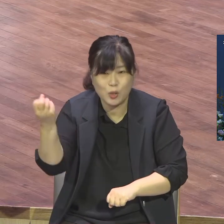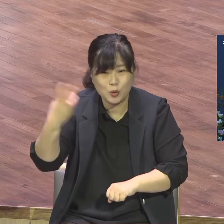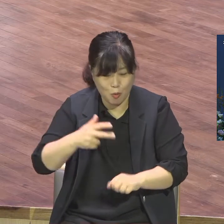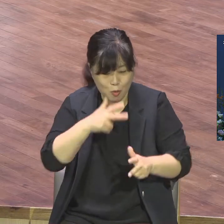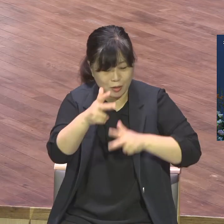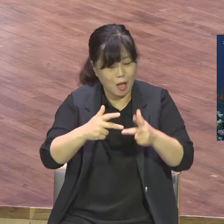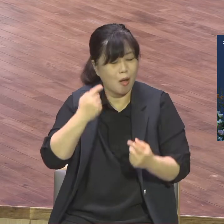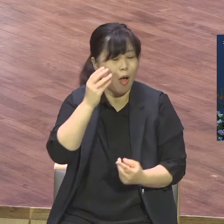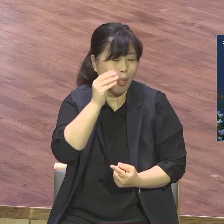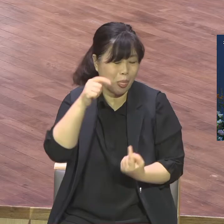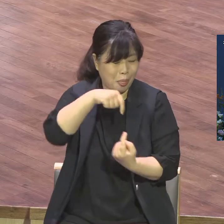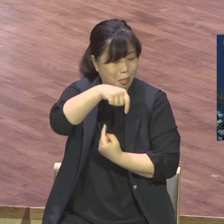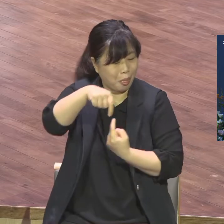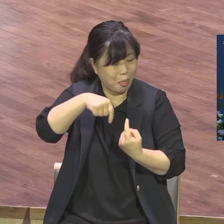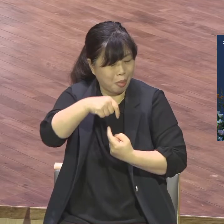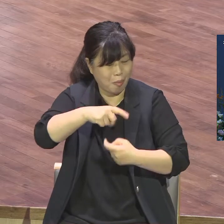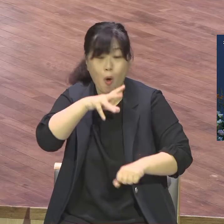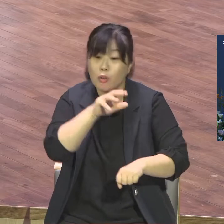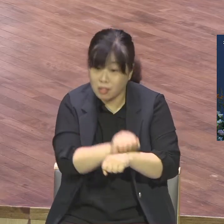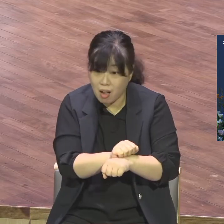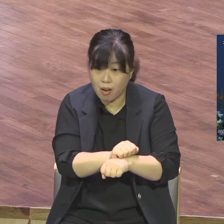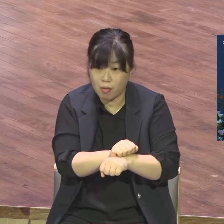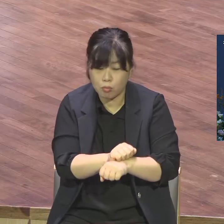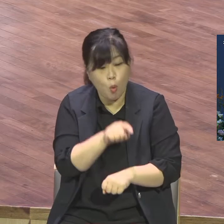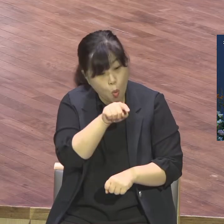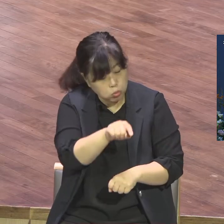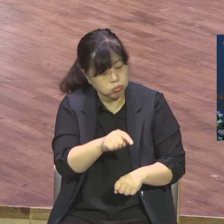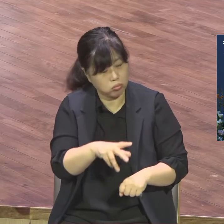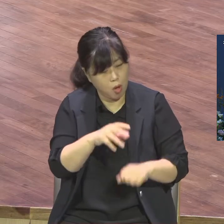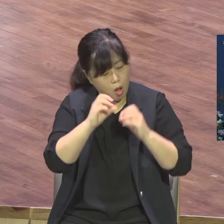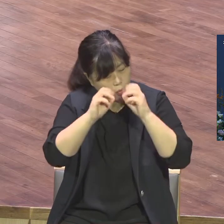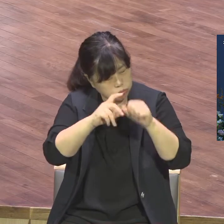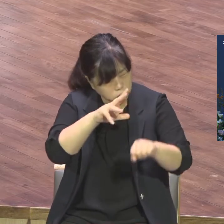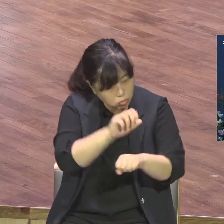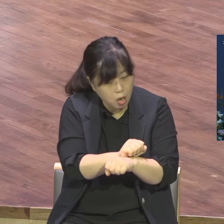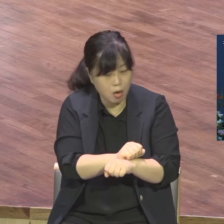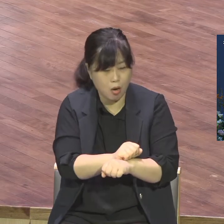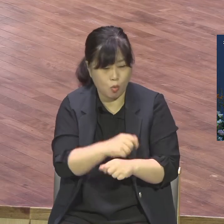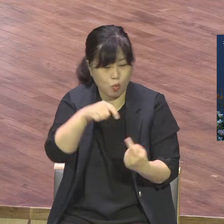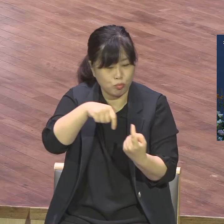자, 그분들은 교육자로 장로로 세워서 활동을 해야 되는데